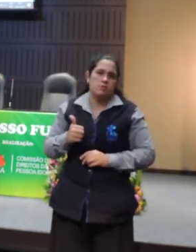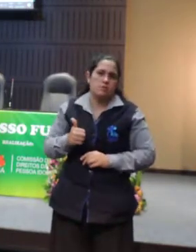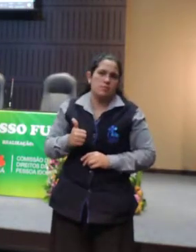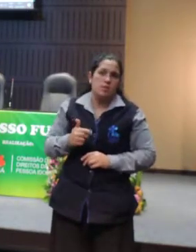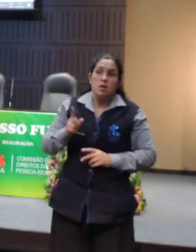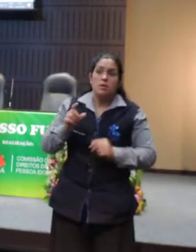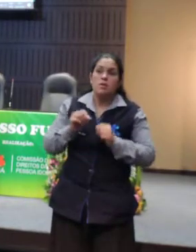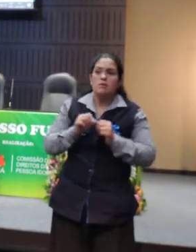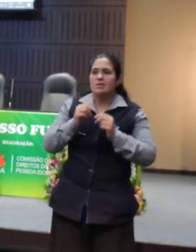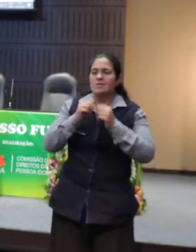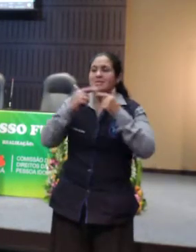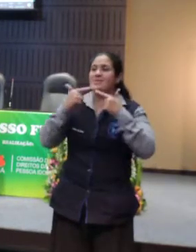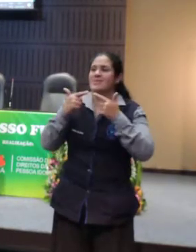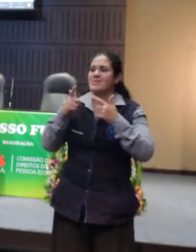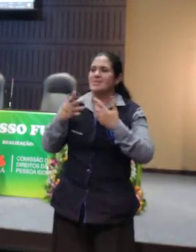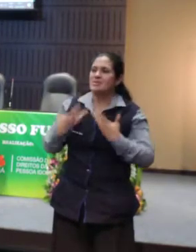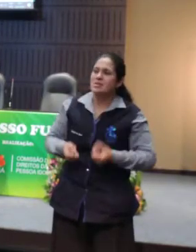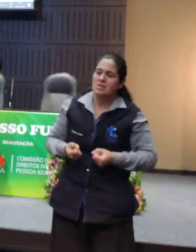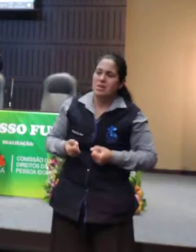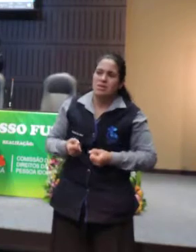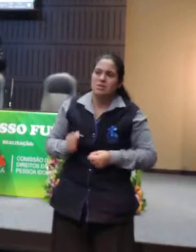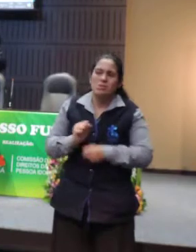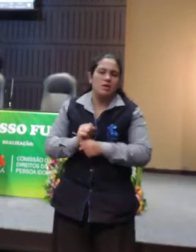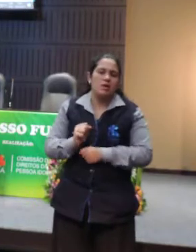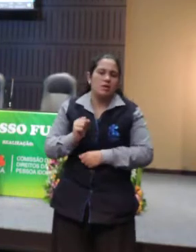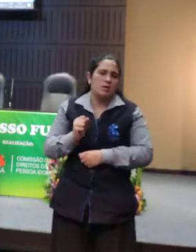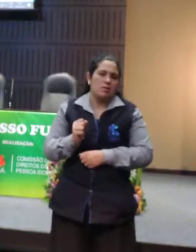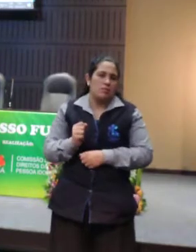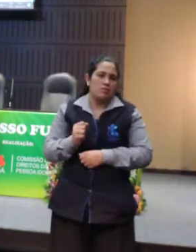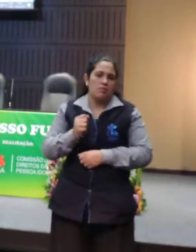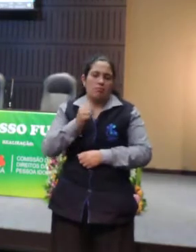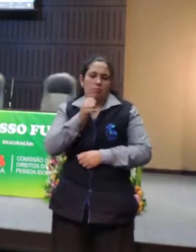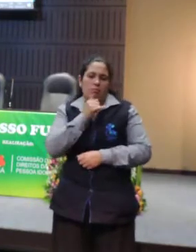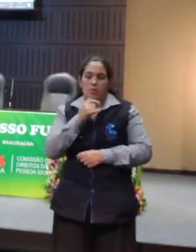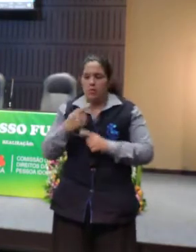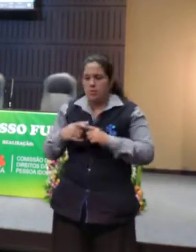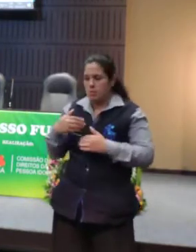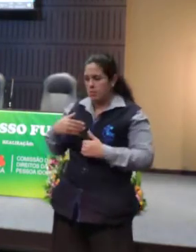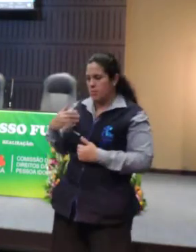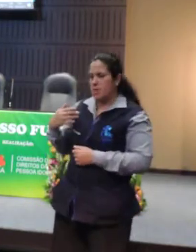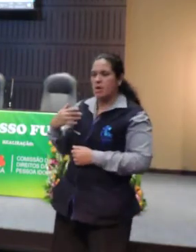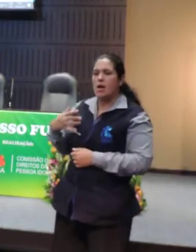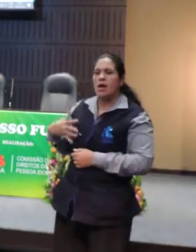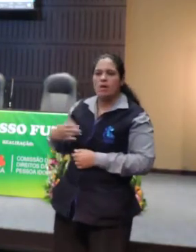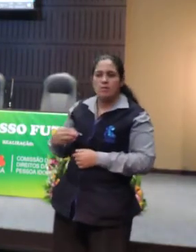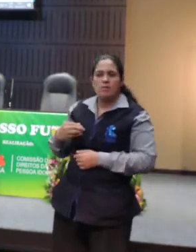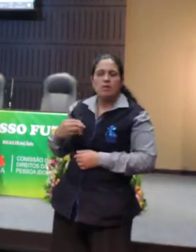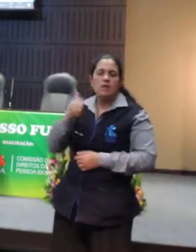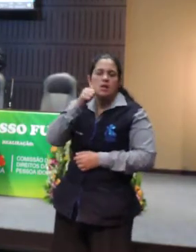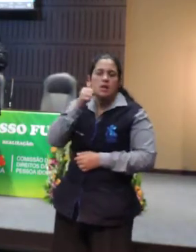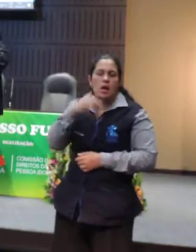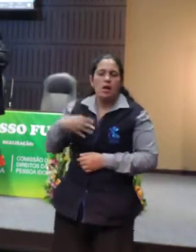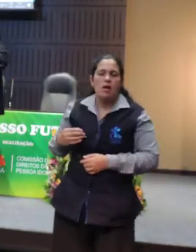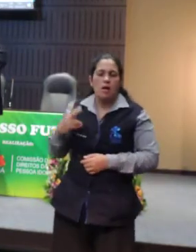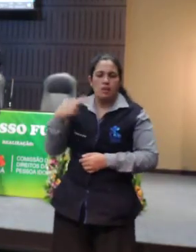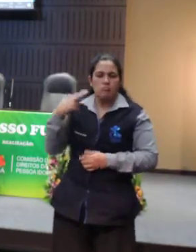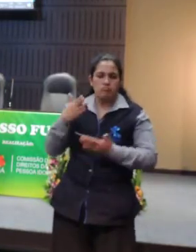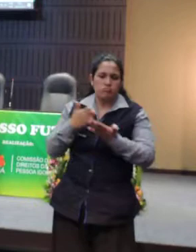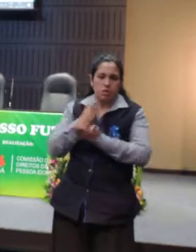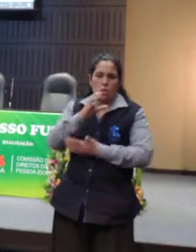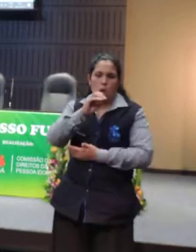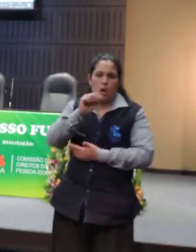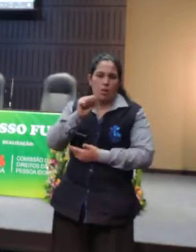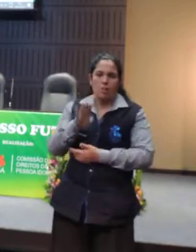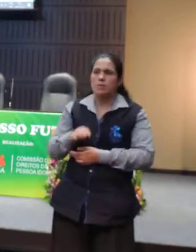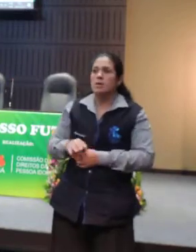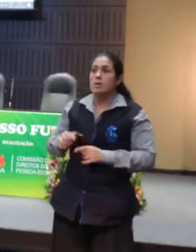não sorrir mais, não ser feliz. Eu falo isso para minha filha. Minha filha se formou advogada, passou na ordem, está trabalhando. No exército.